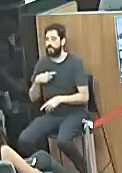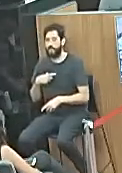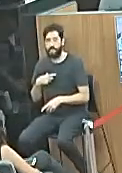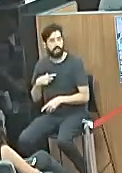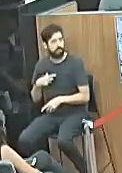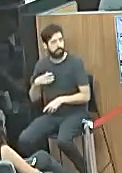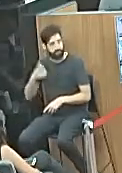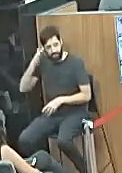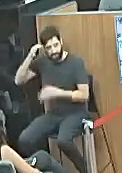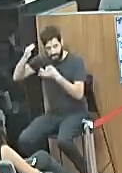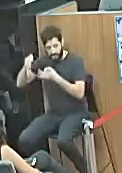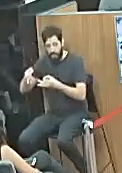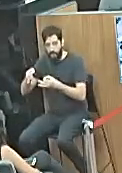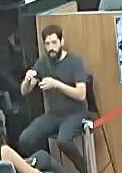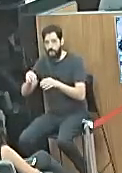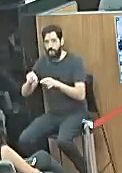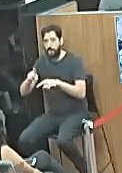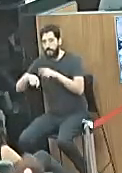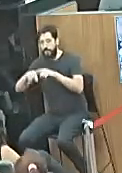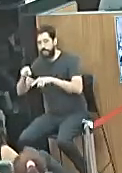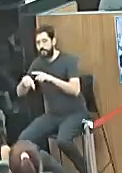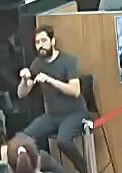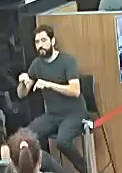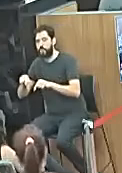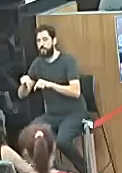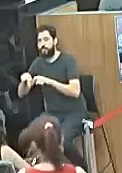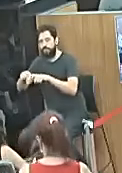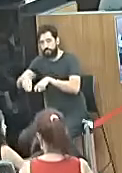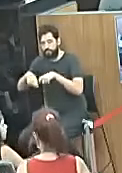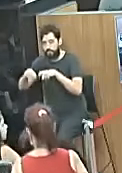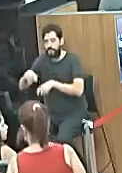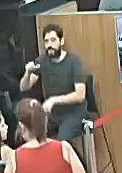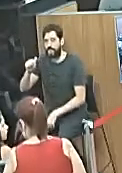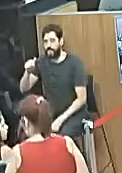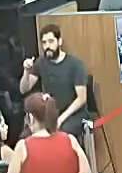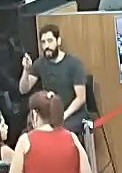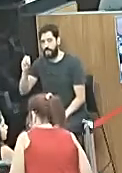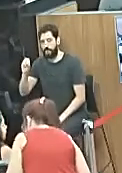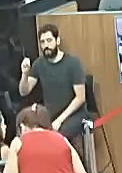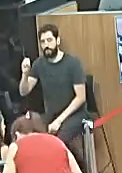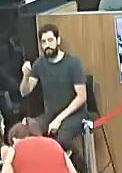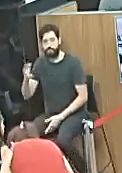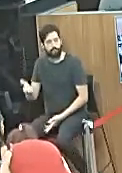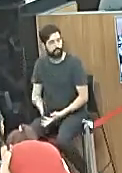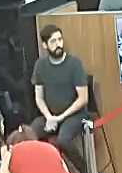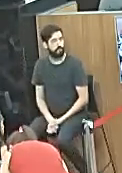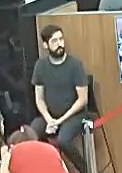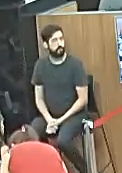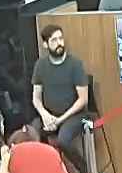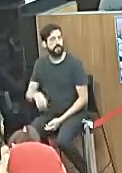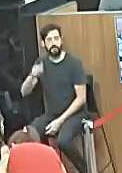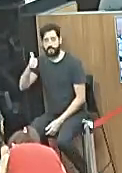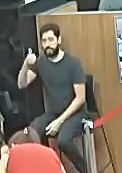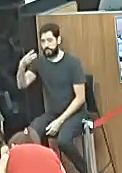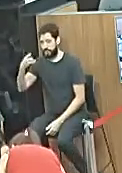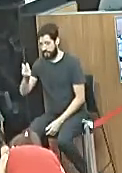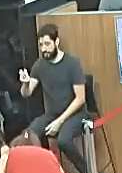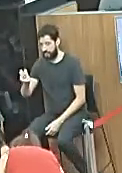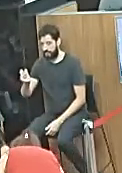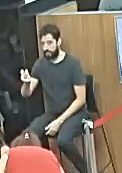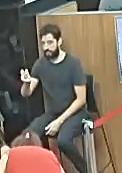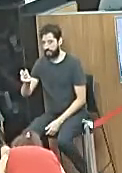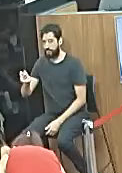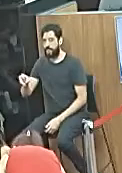produtos agropecuários e agroindustriais certifica minas 135